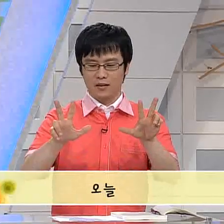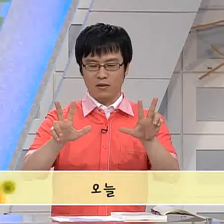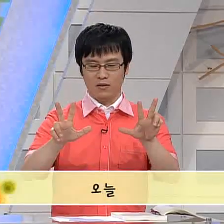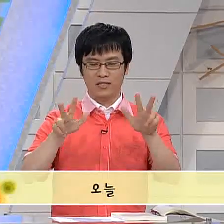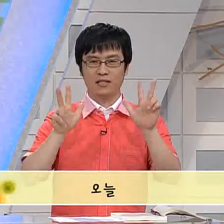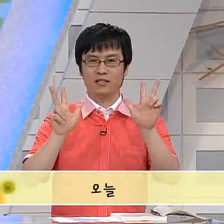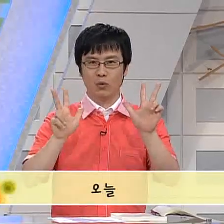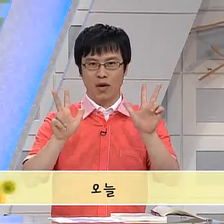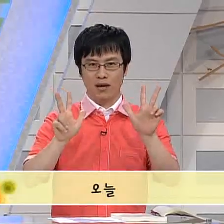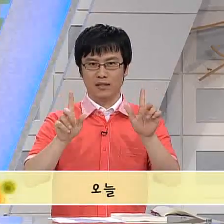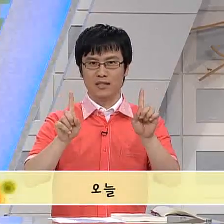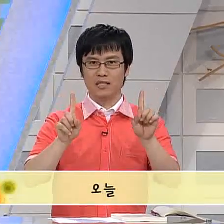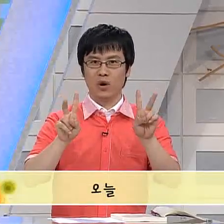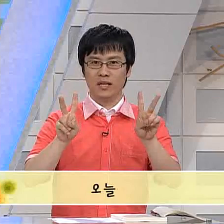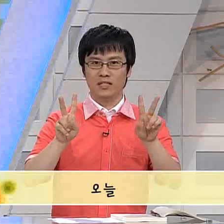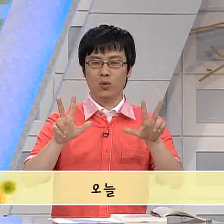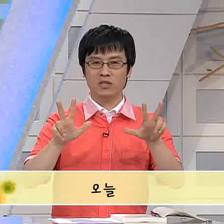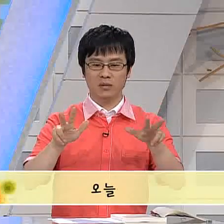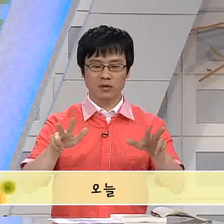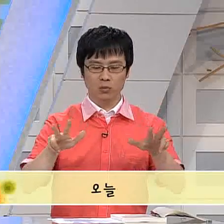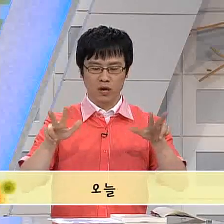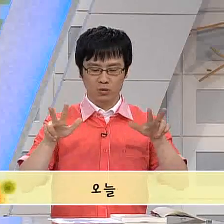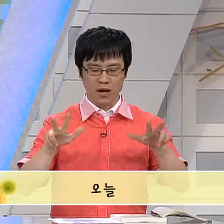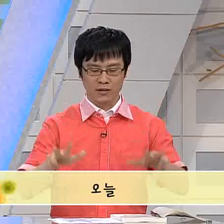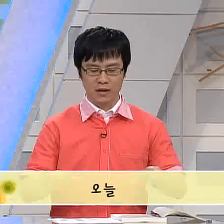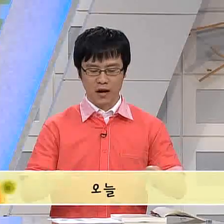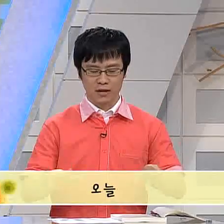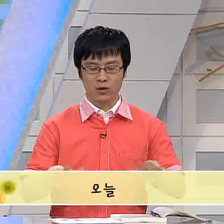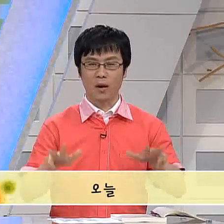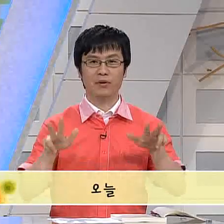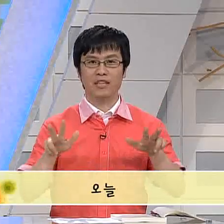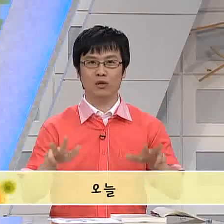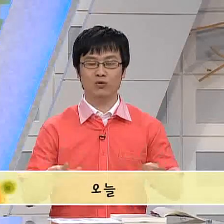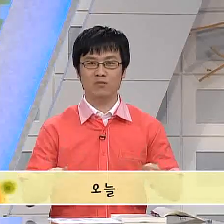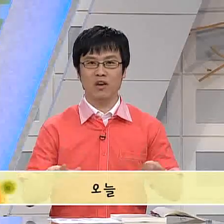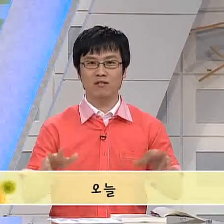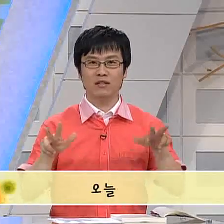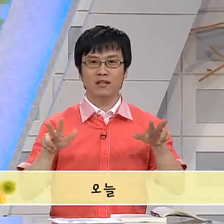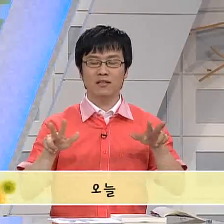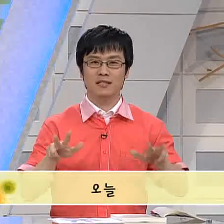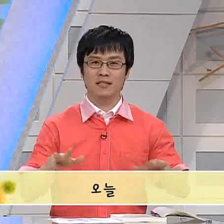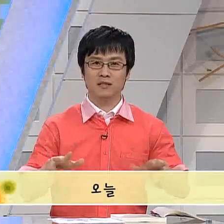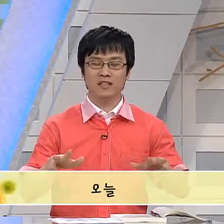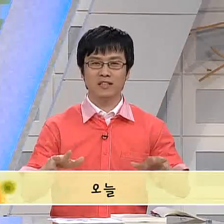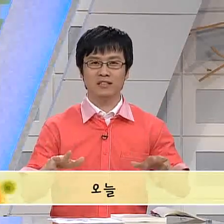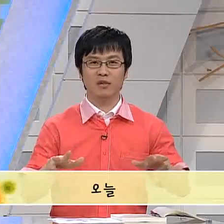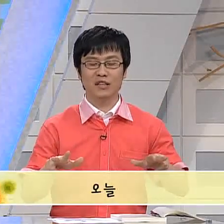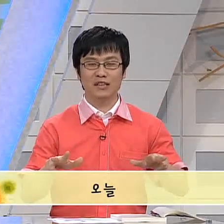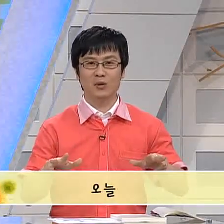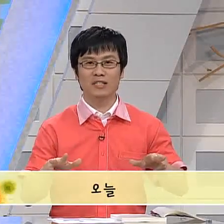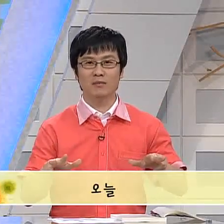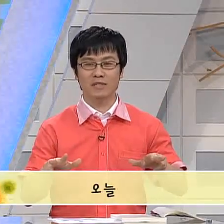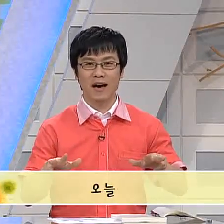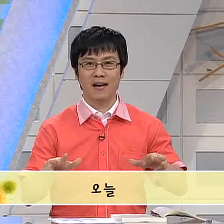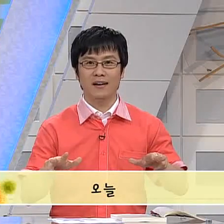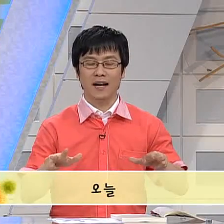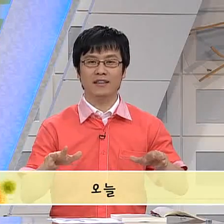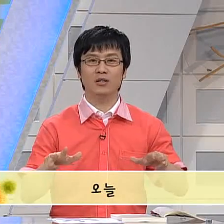지읒 모양, 일지와 이지, 오지를 편 모양으로 아래로 가볍게 내려주시면 지금이라는 의미가 된다고 했습니다. 같은